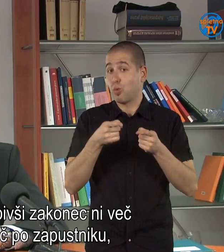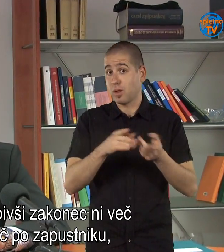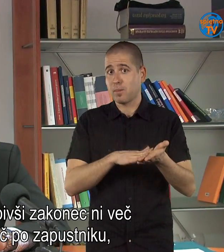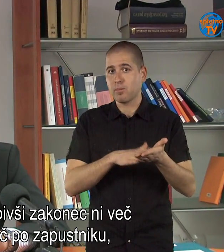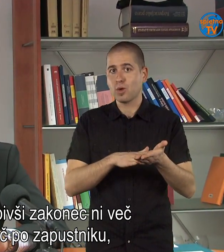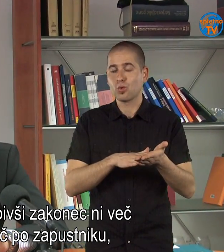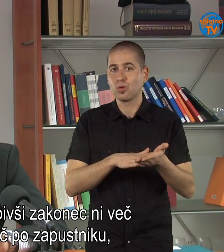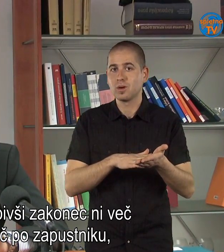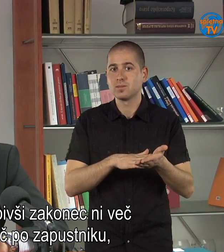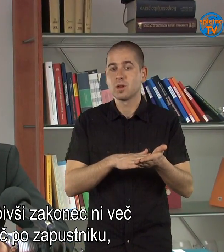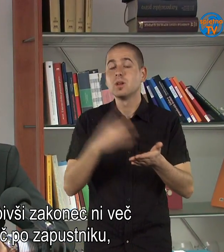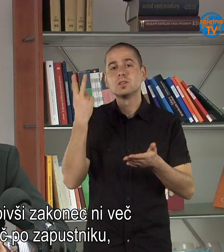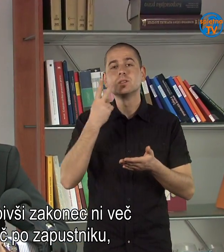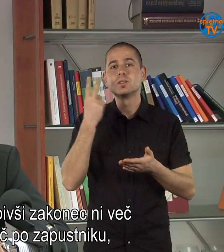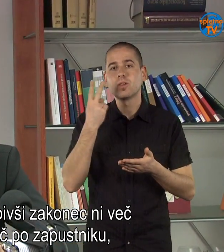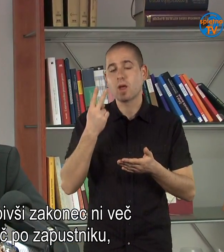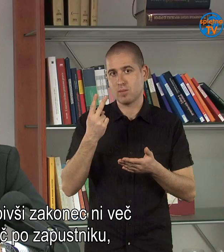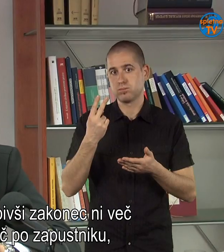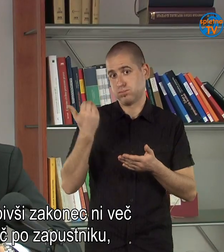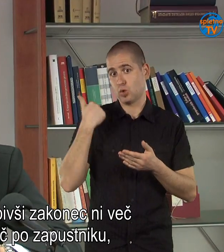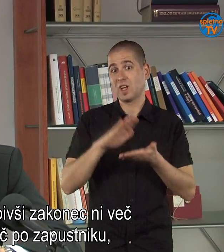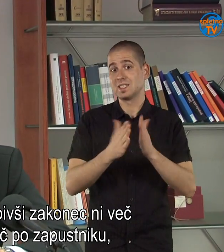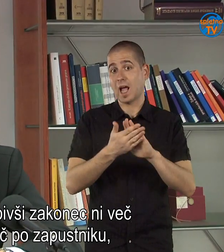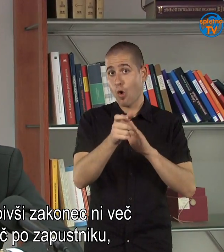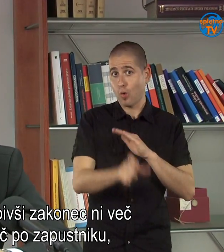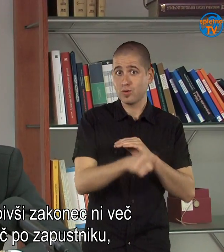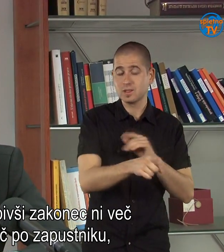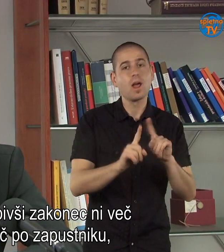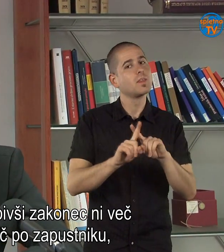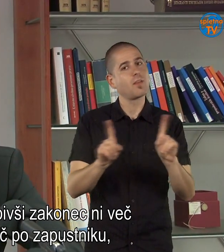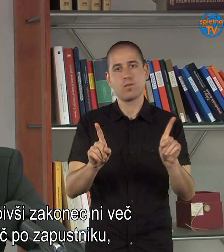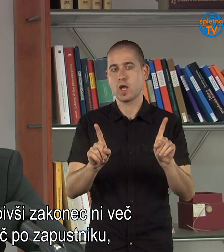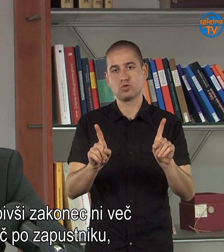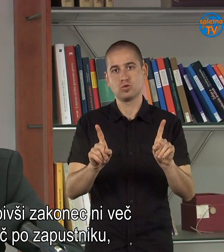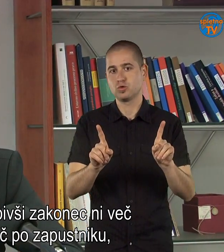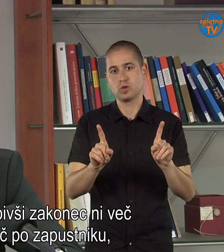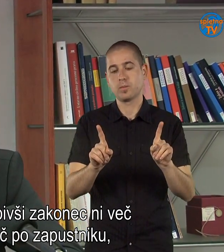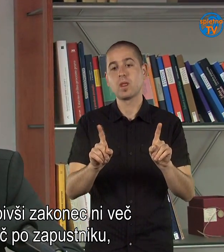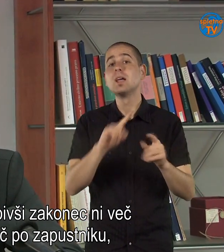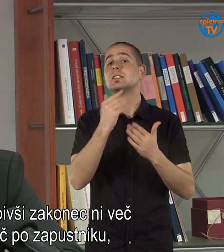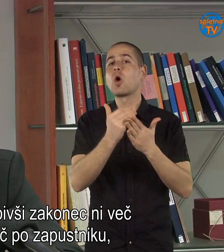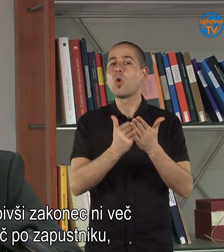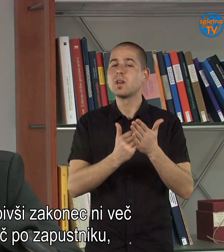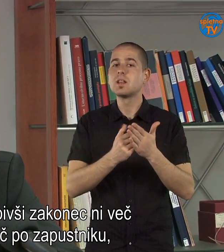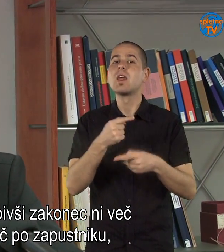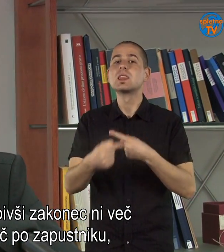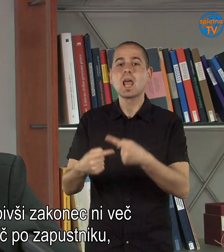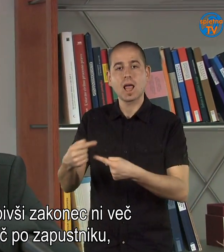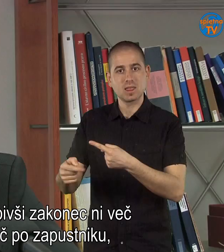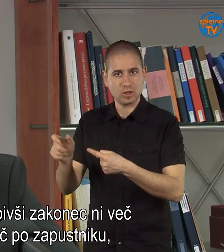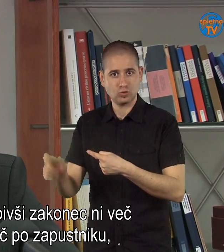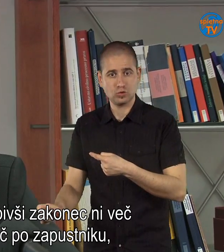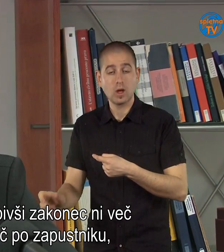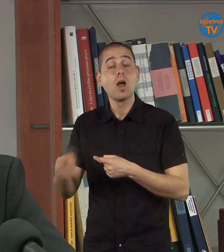tem primeru seveda bivši zakonec ni več zakoniti dedič